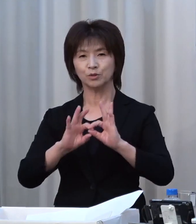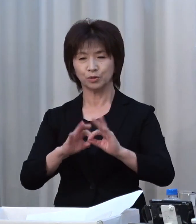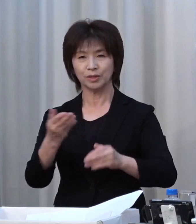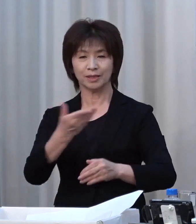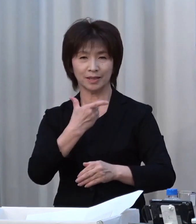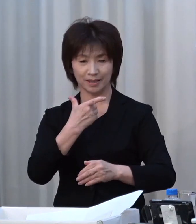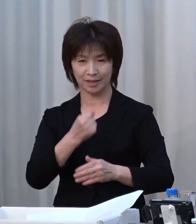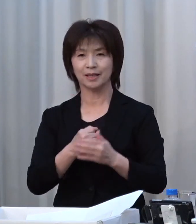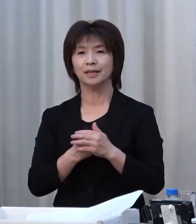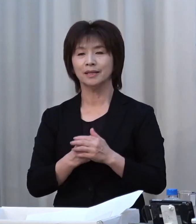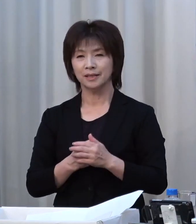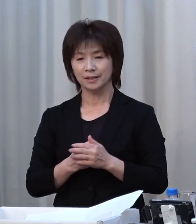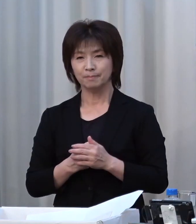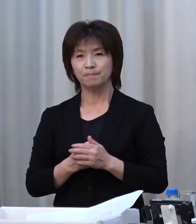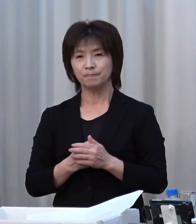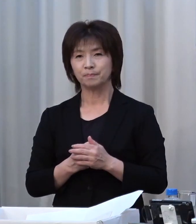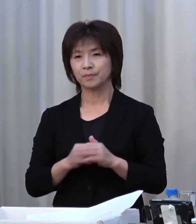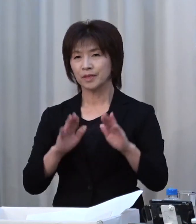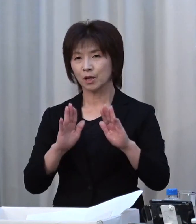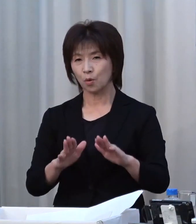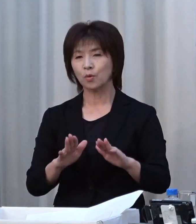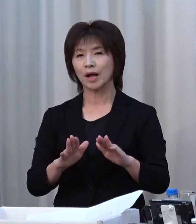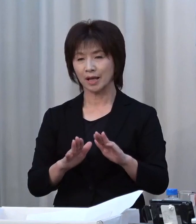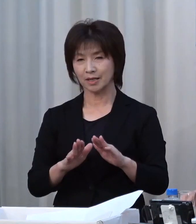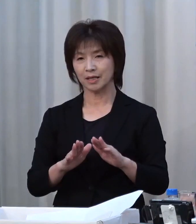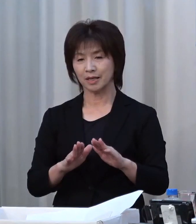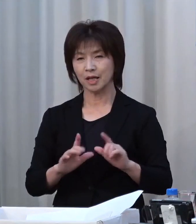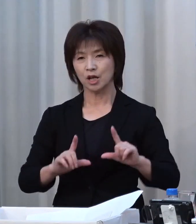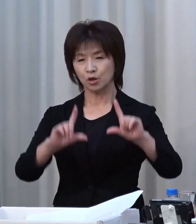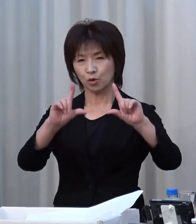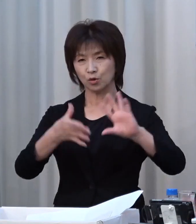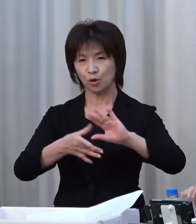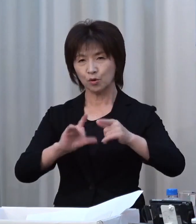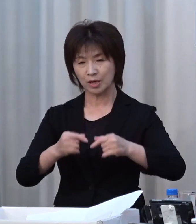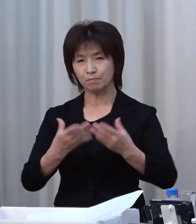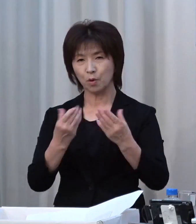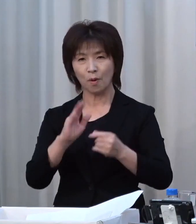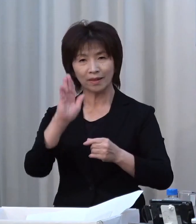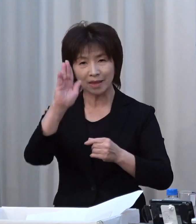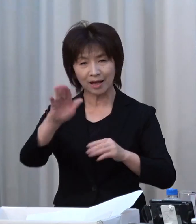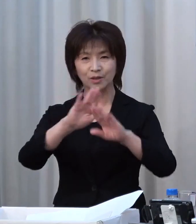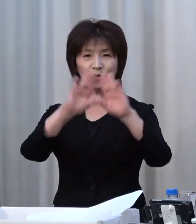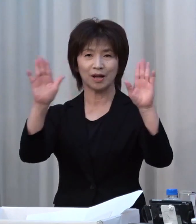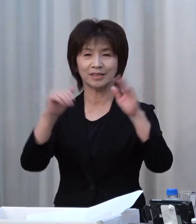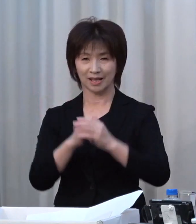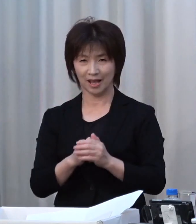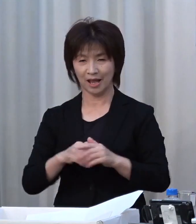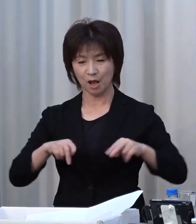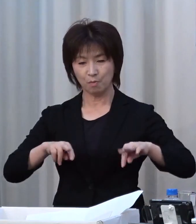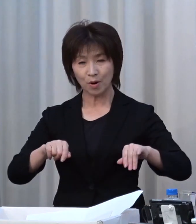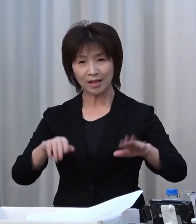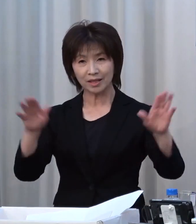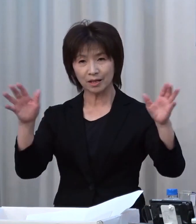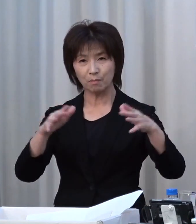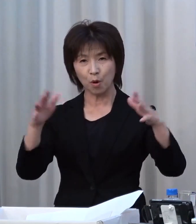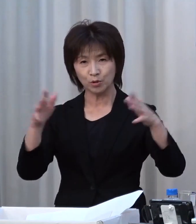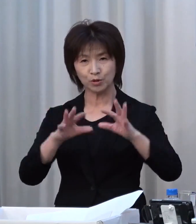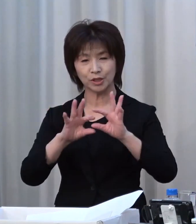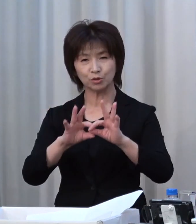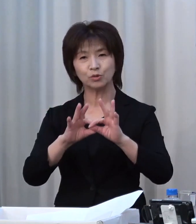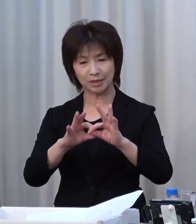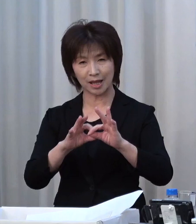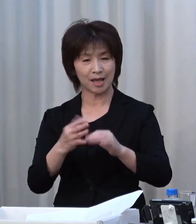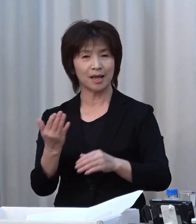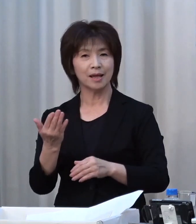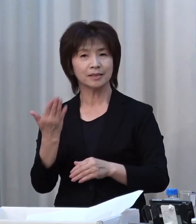はい、まあ、今回五輪の直後の開催ということで、特にボランティアの募集など